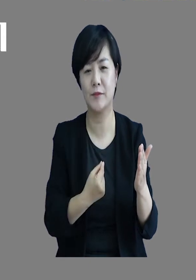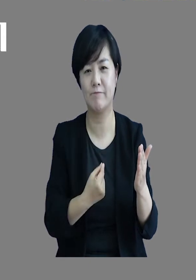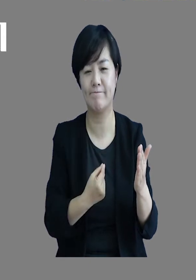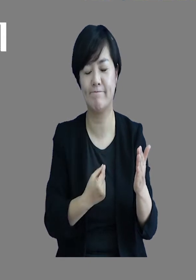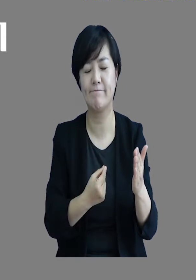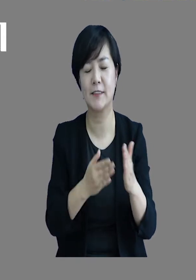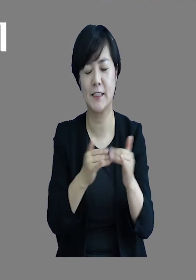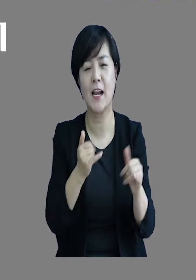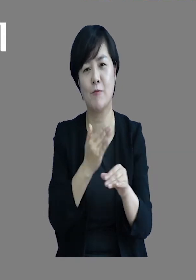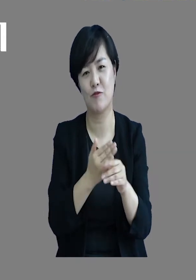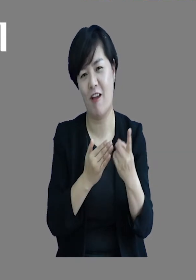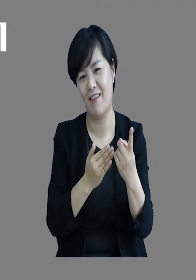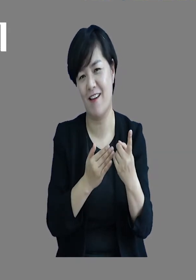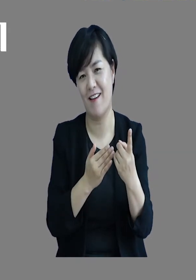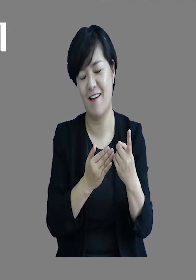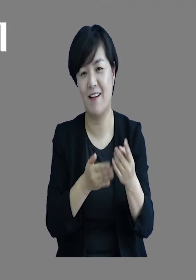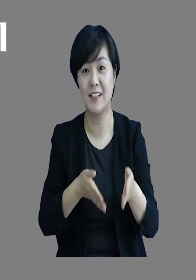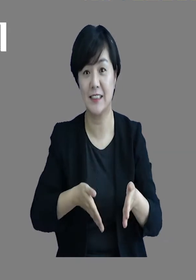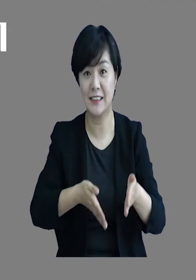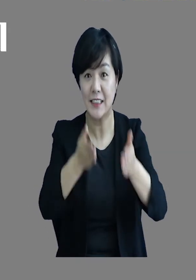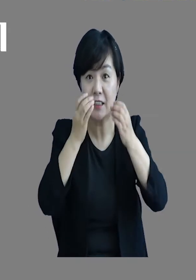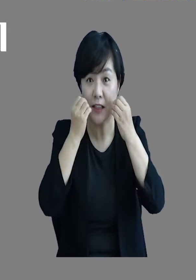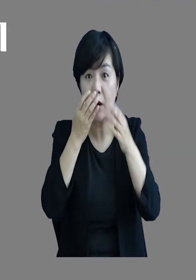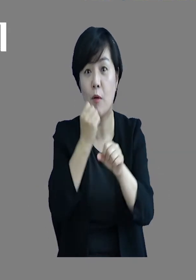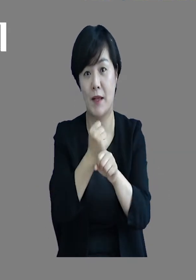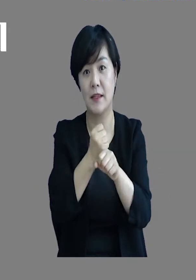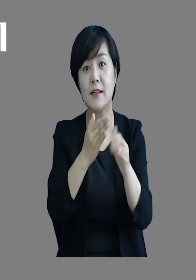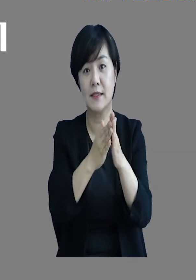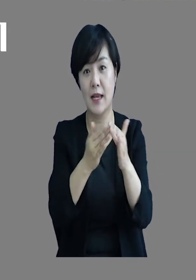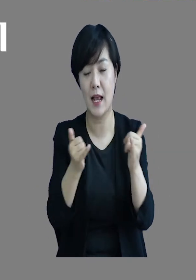중에 하나입니다. 길을 개척해 가는 사람.